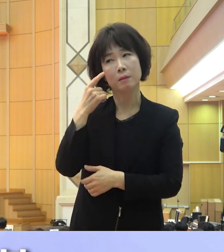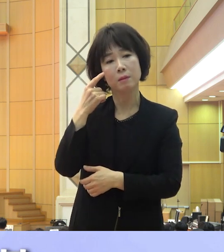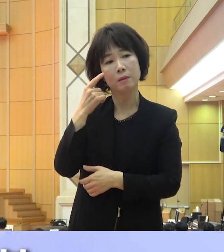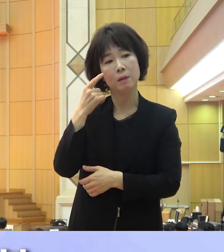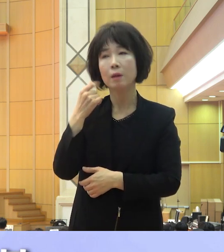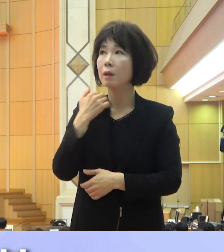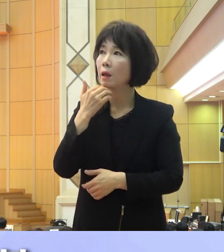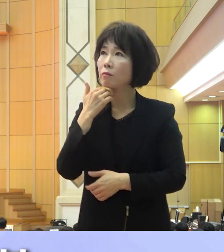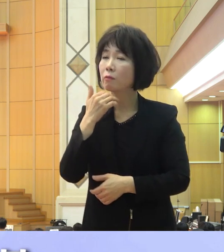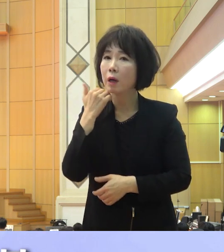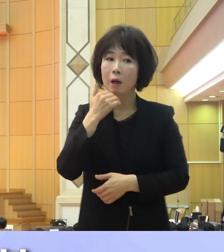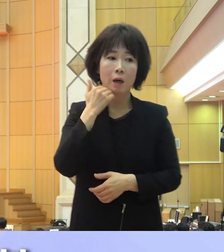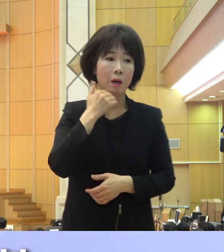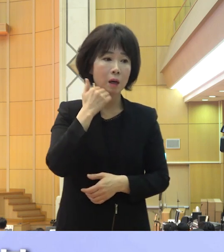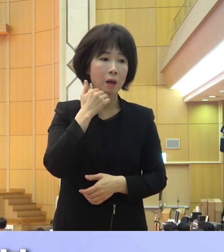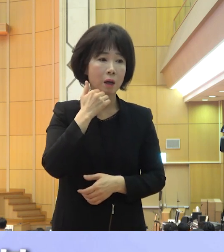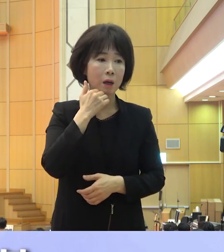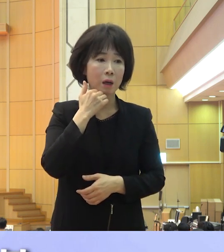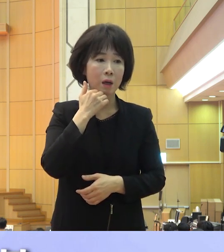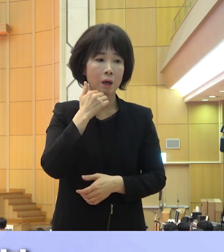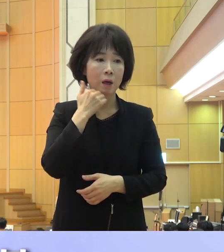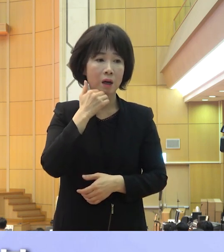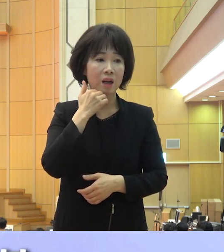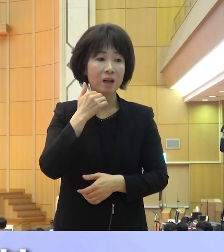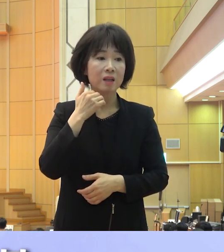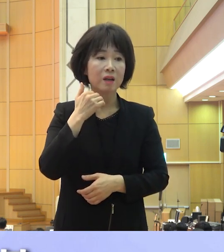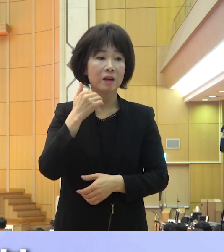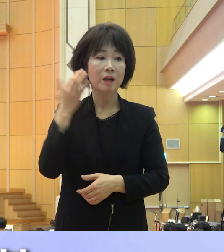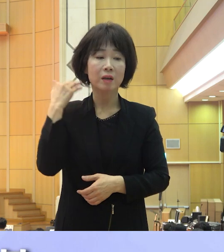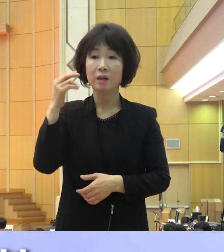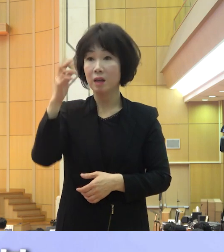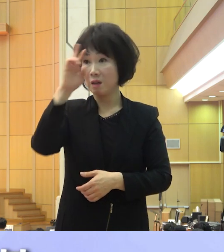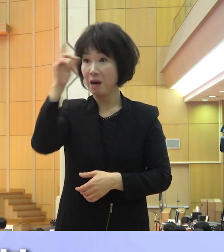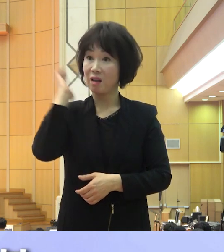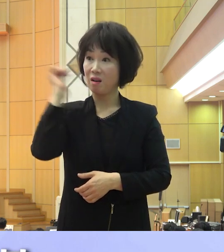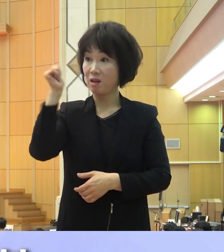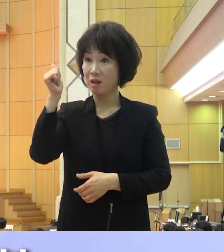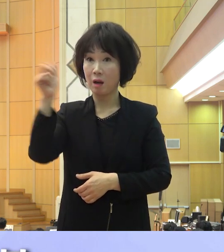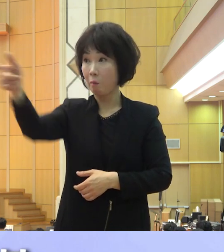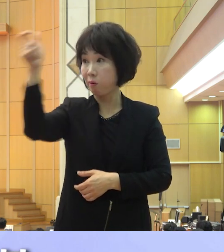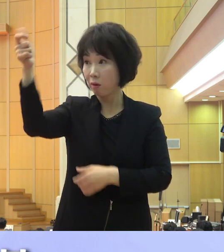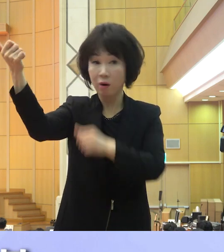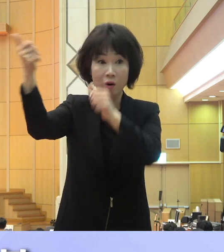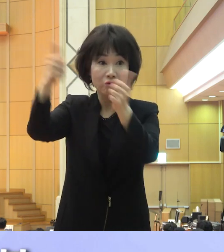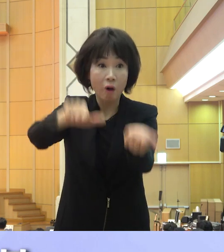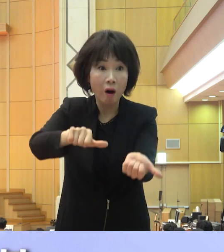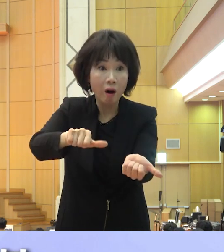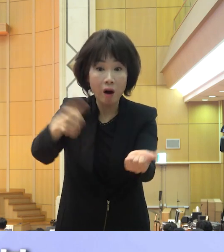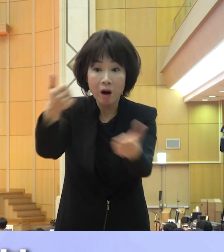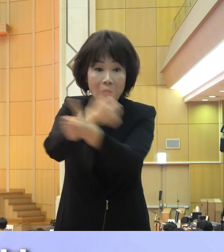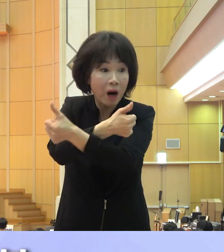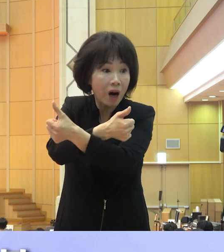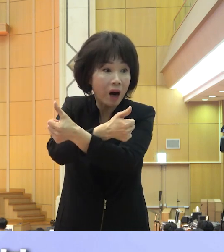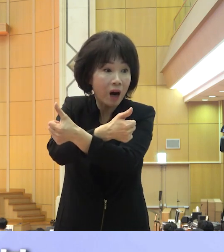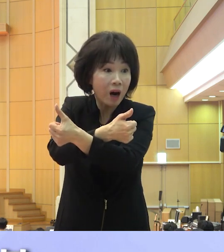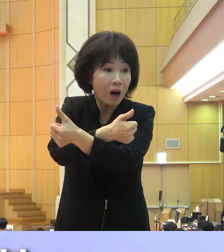뭔 일을 했냐면 언론 통폐합을 언론 통폐합. 그래가지고 그 당시에